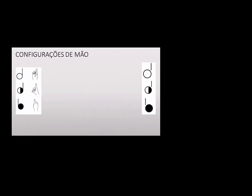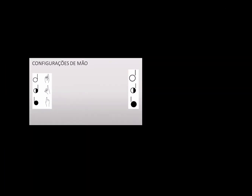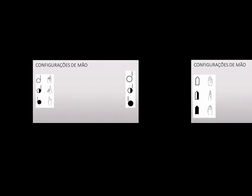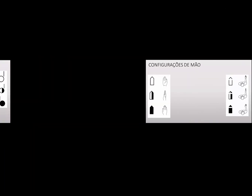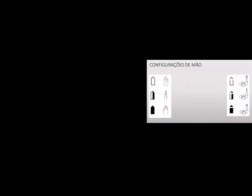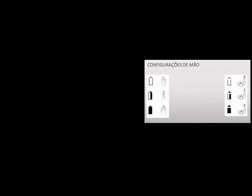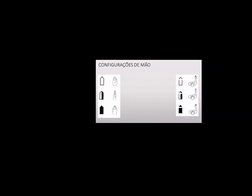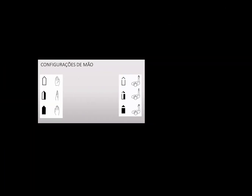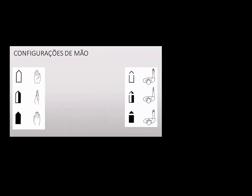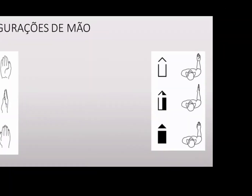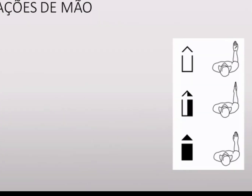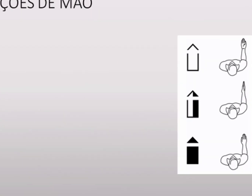que seria uma visão de frente.